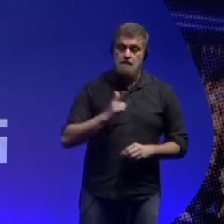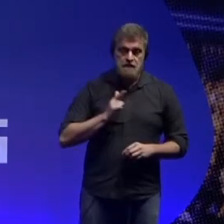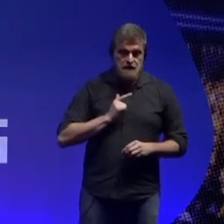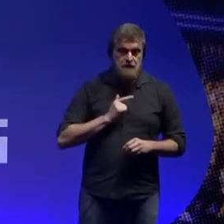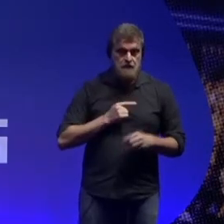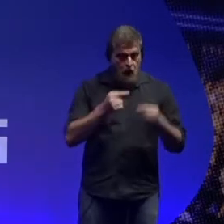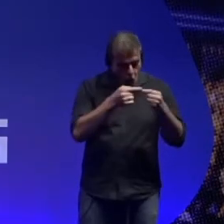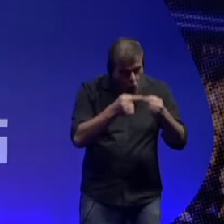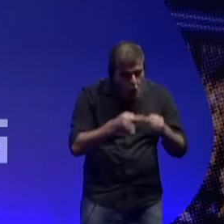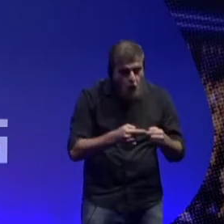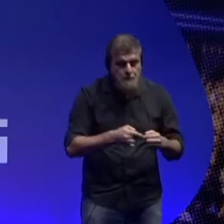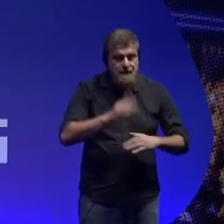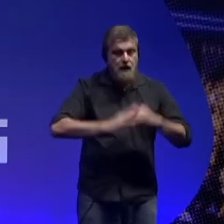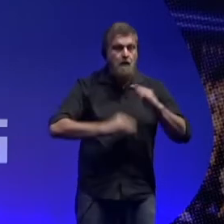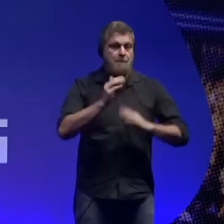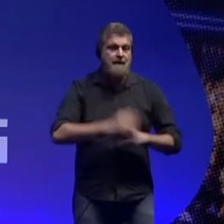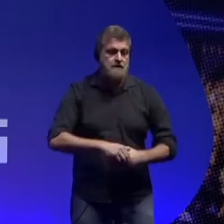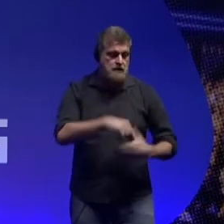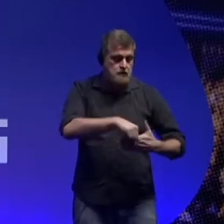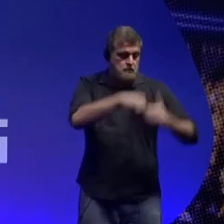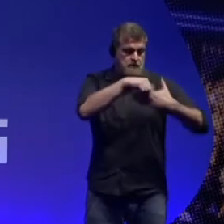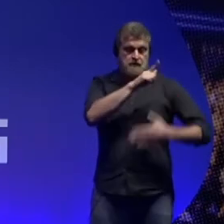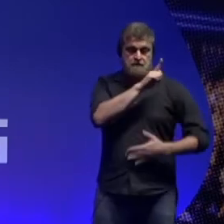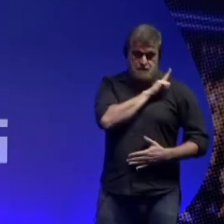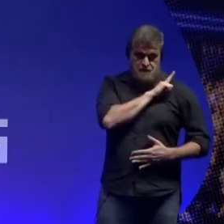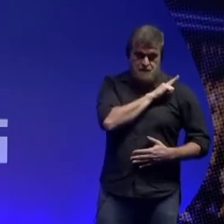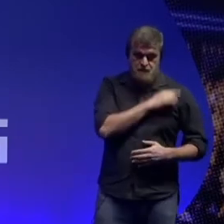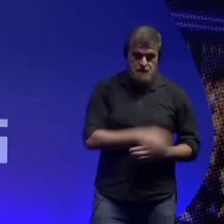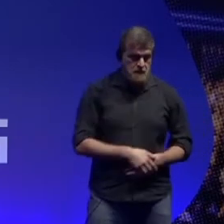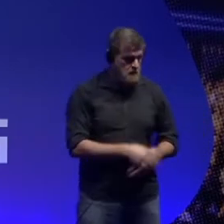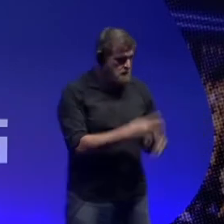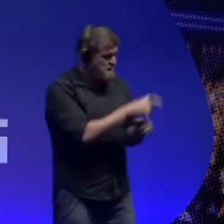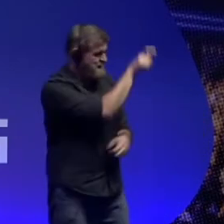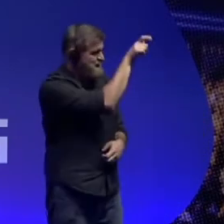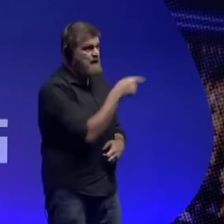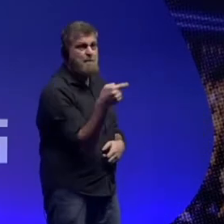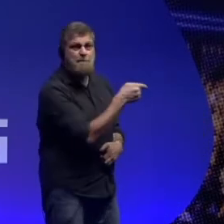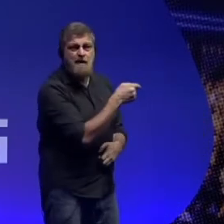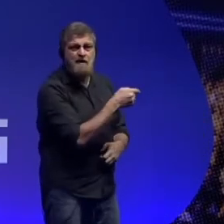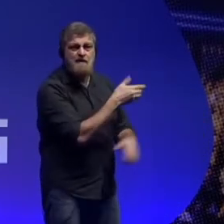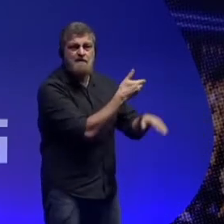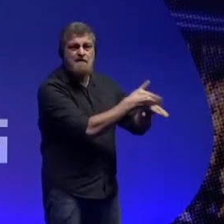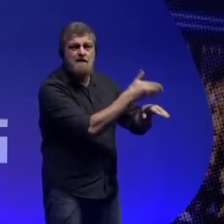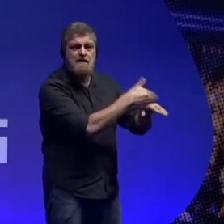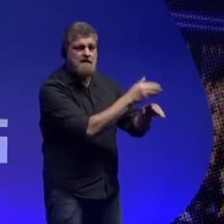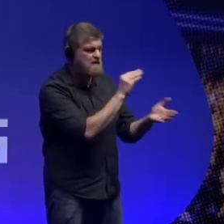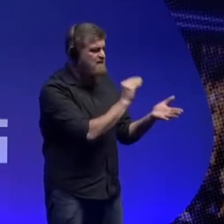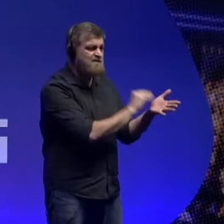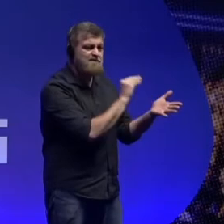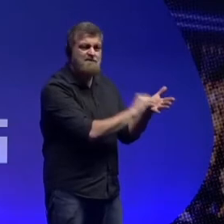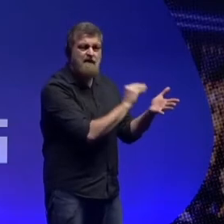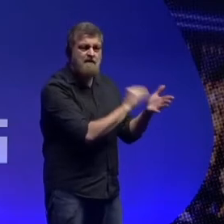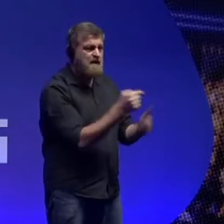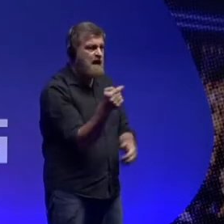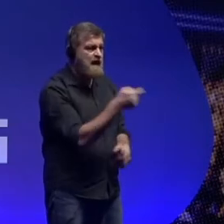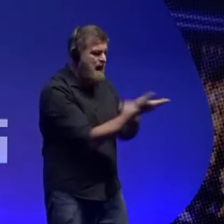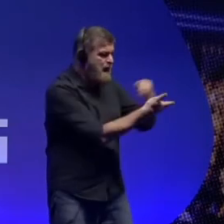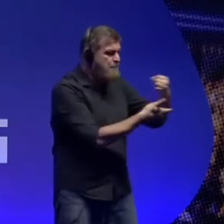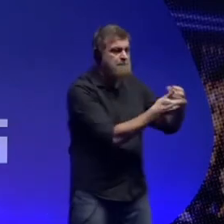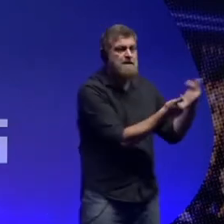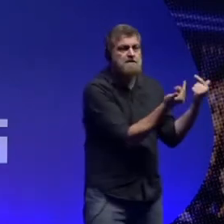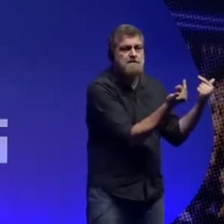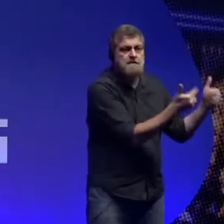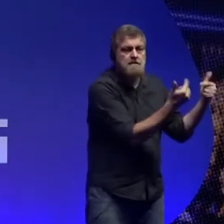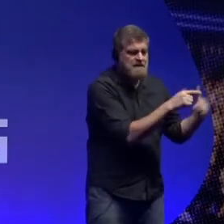processo de liderança. Então, claramente, a gente tem um líder mal treinado. Um líder que não tem ali, né, os princípios básicos